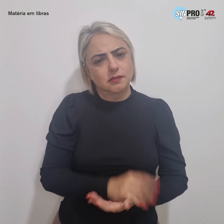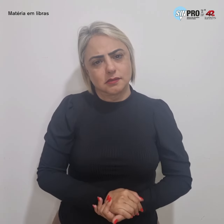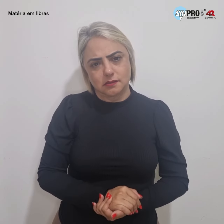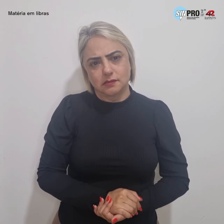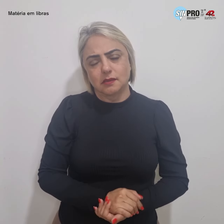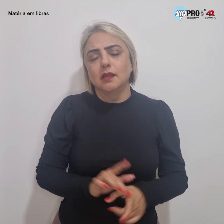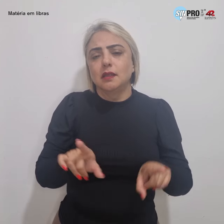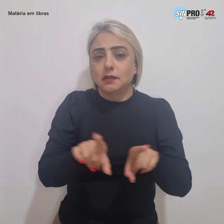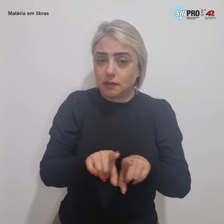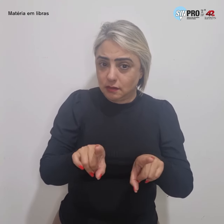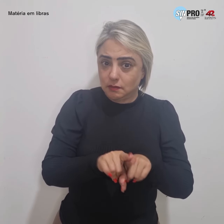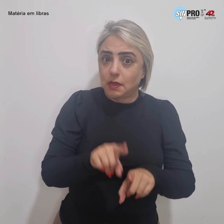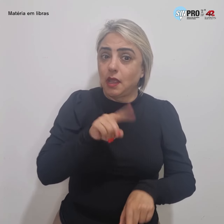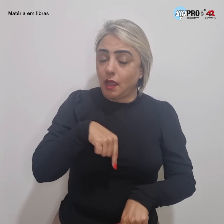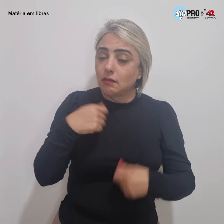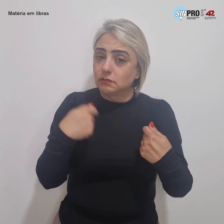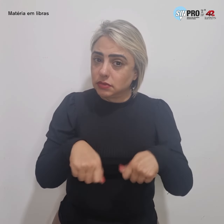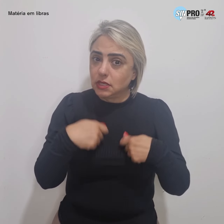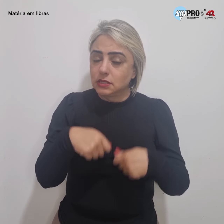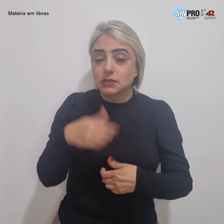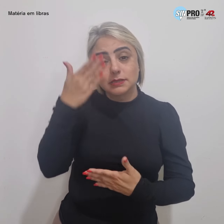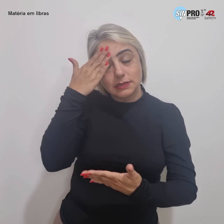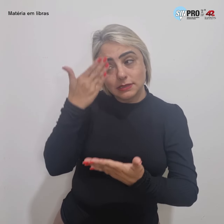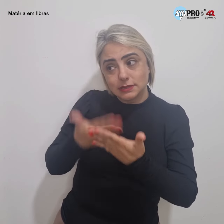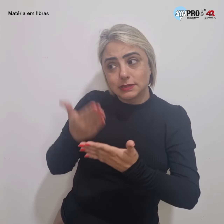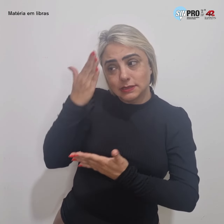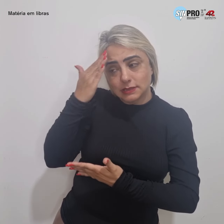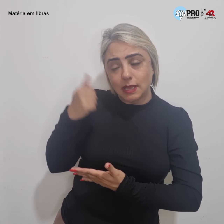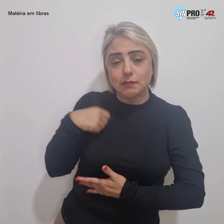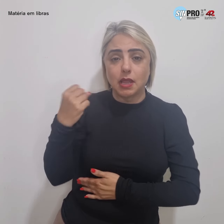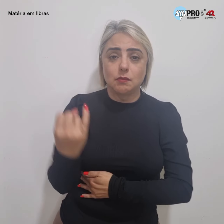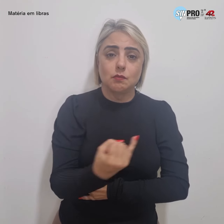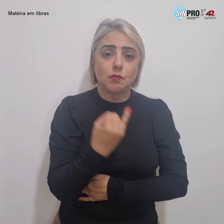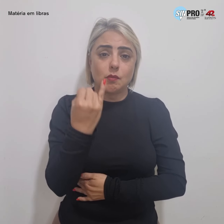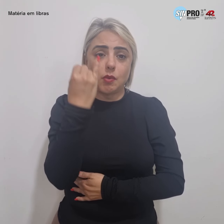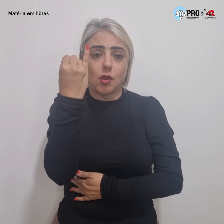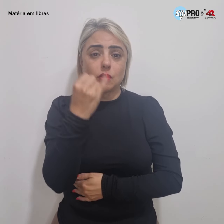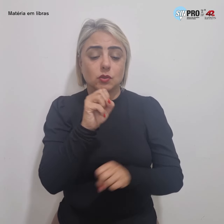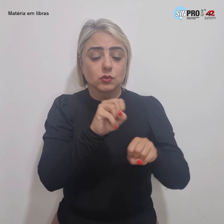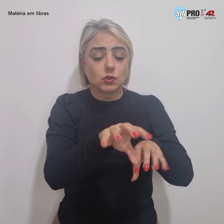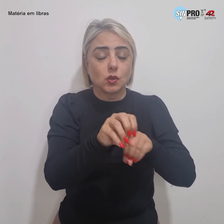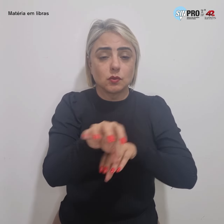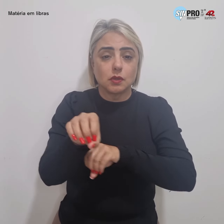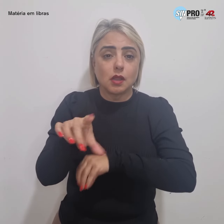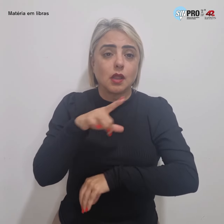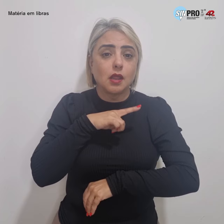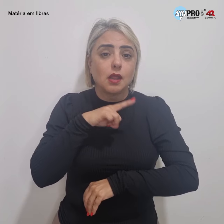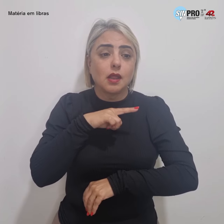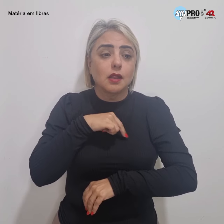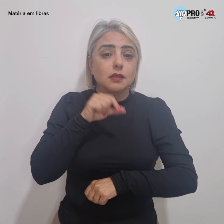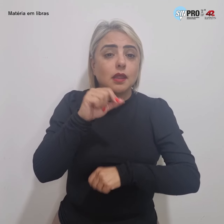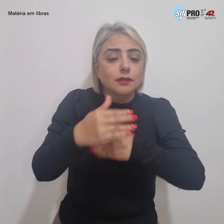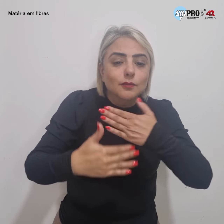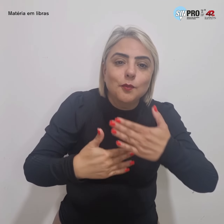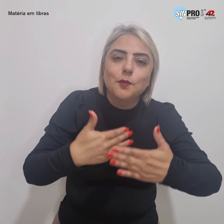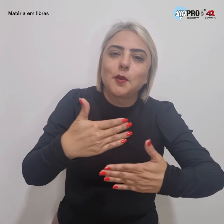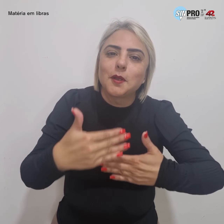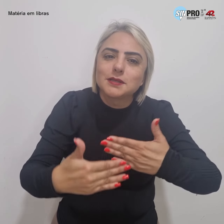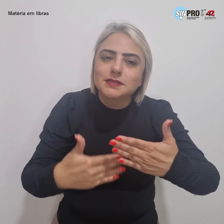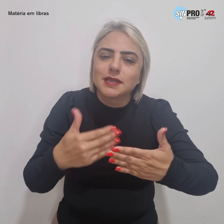Além disto, é preciso reconhecer a importância que os educadores têm neste processo,